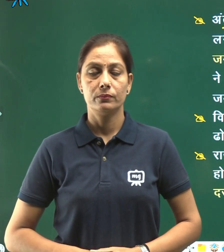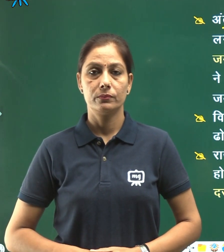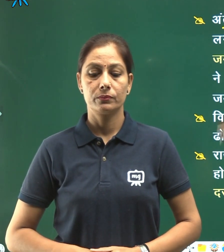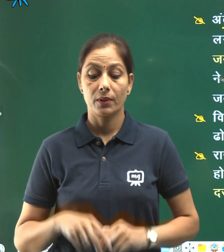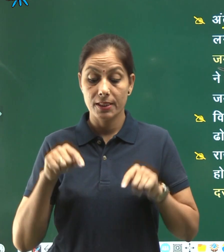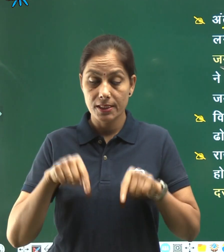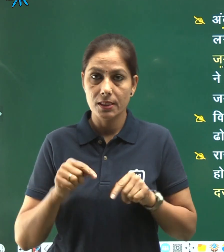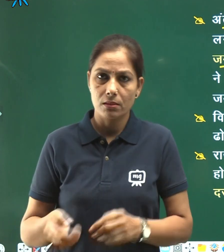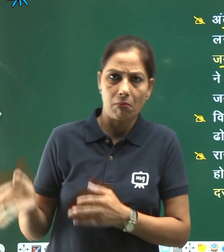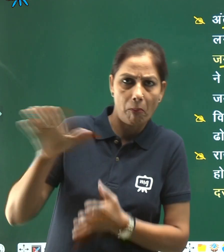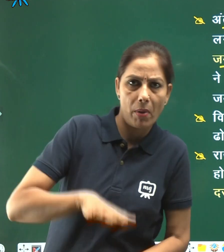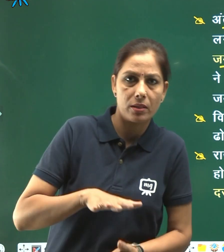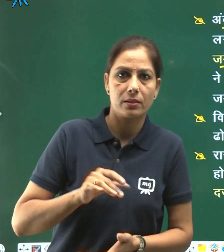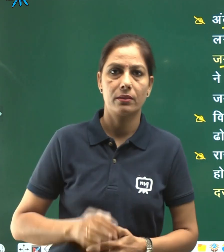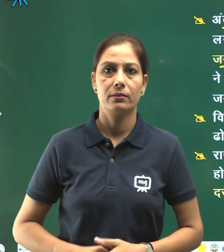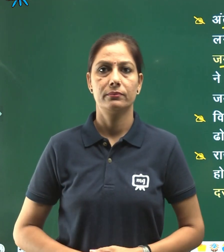जमीन पर दे मारा।